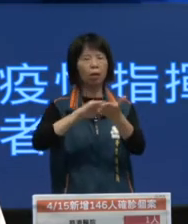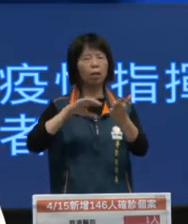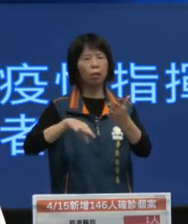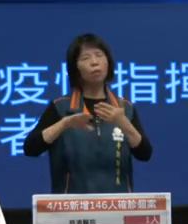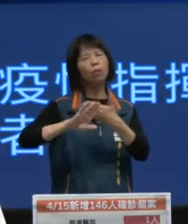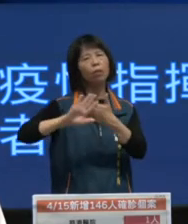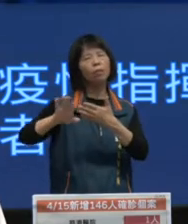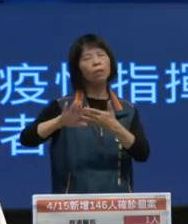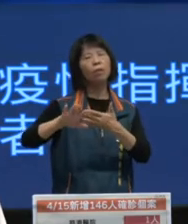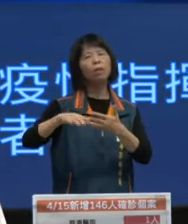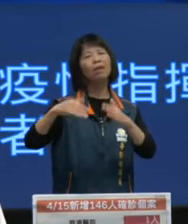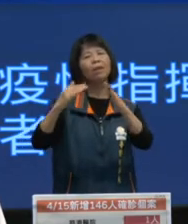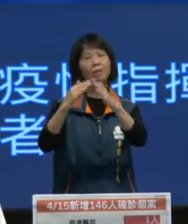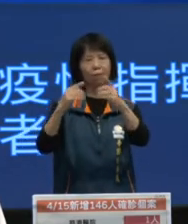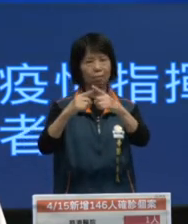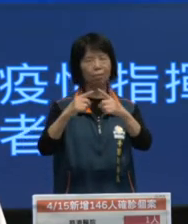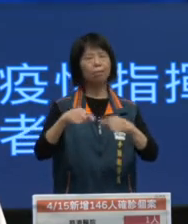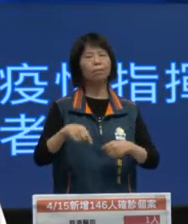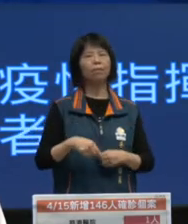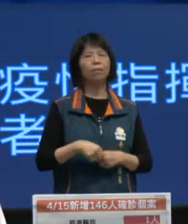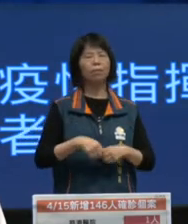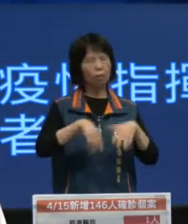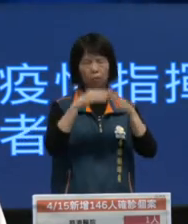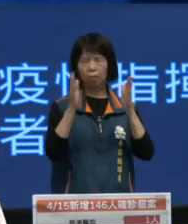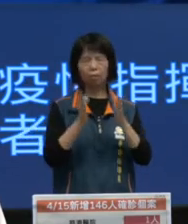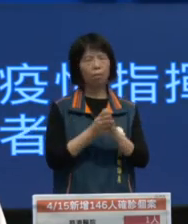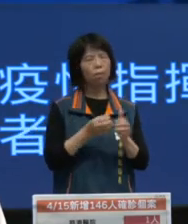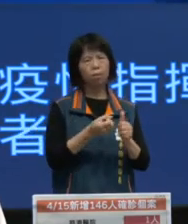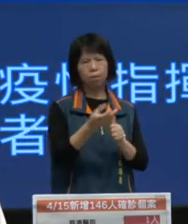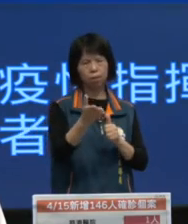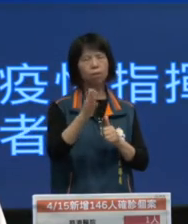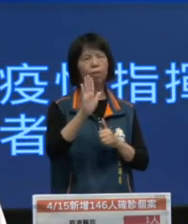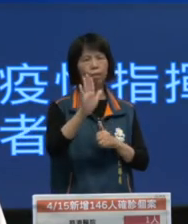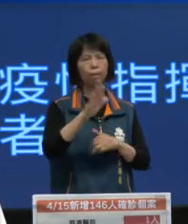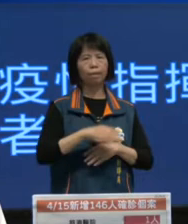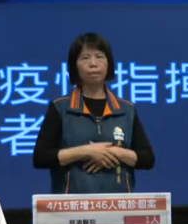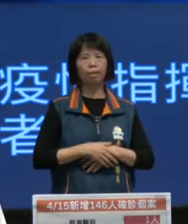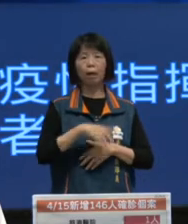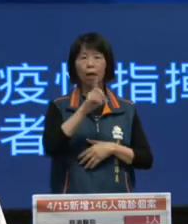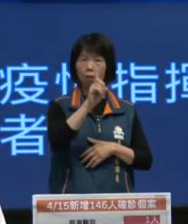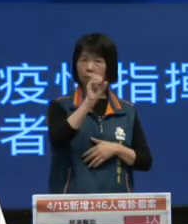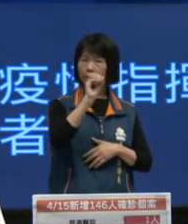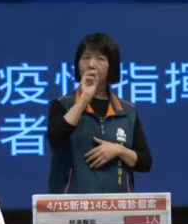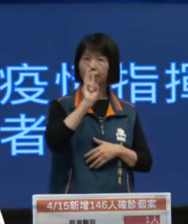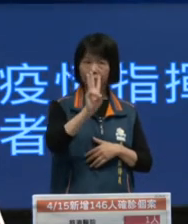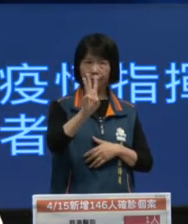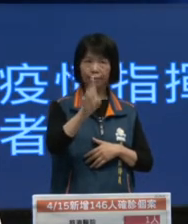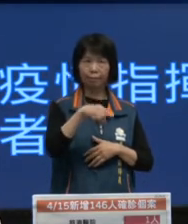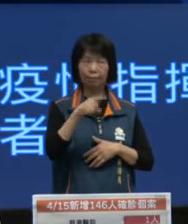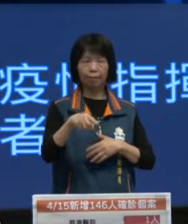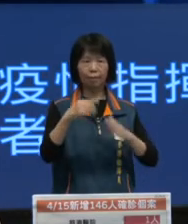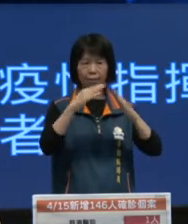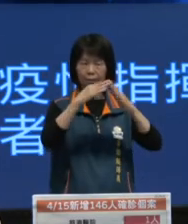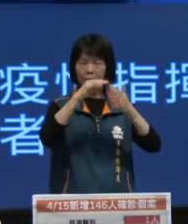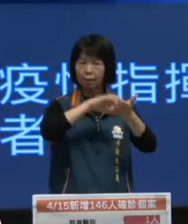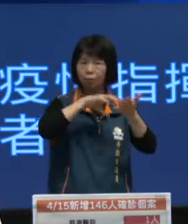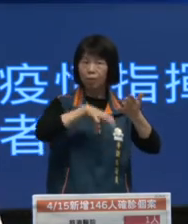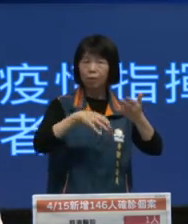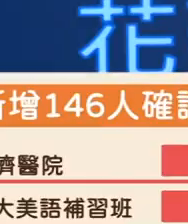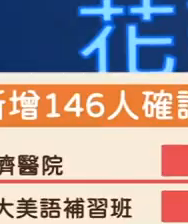院内感染居多。而花莲县政府也特别针对疫情，特别召开记者会进行说